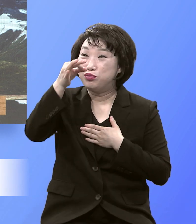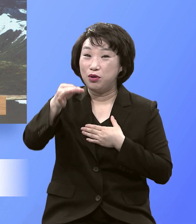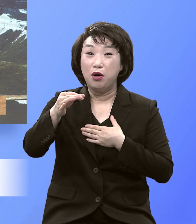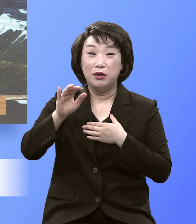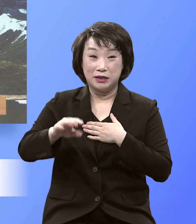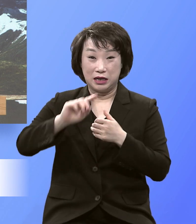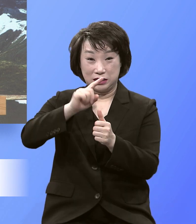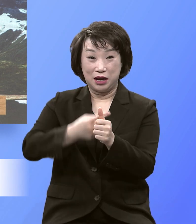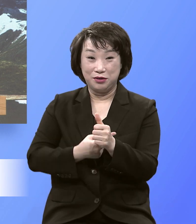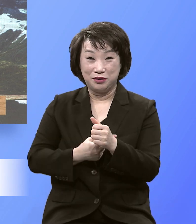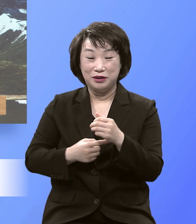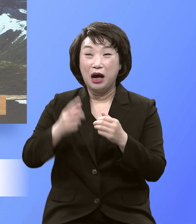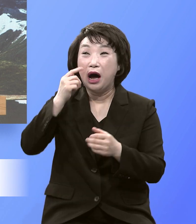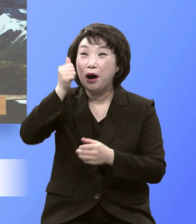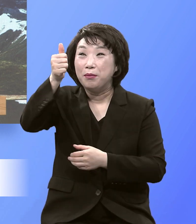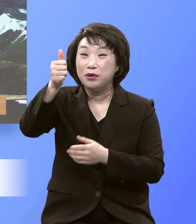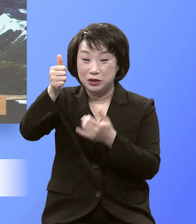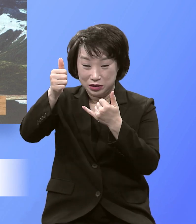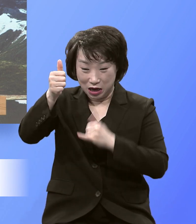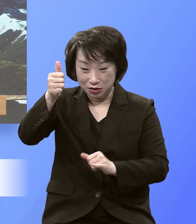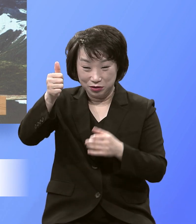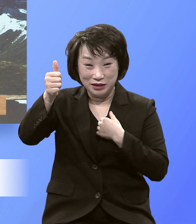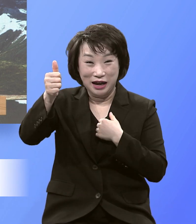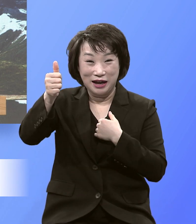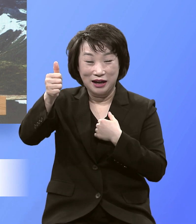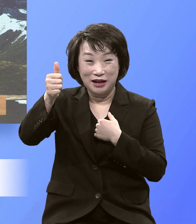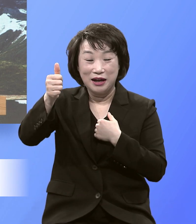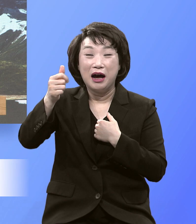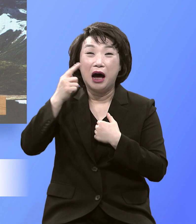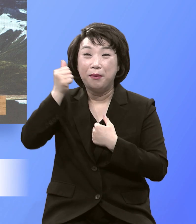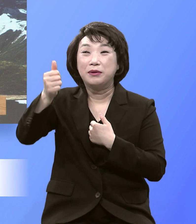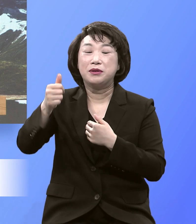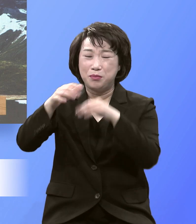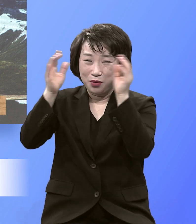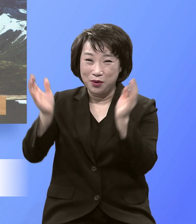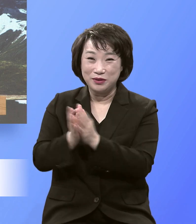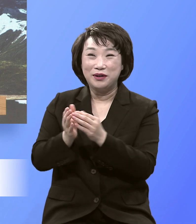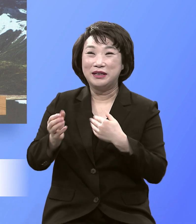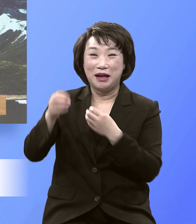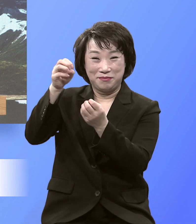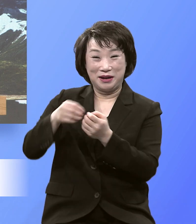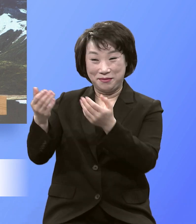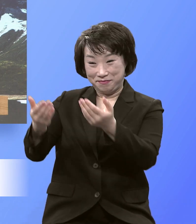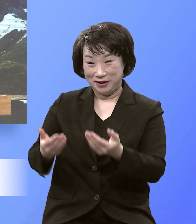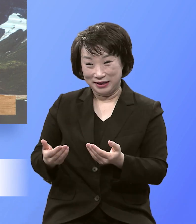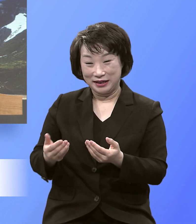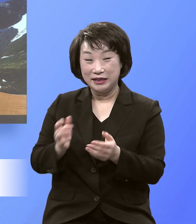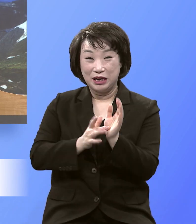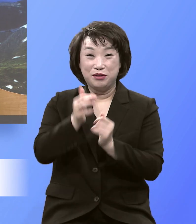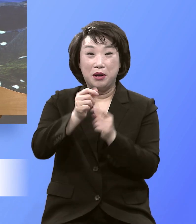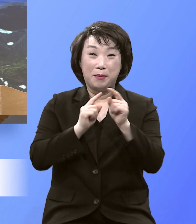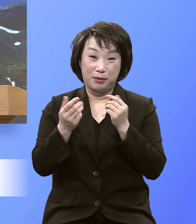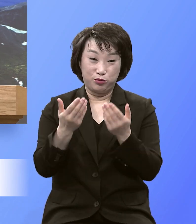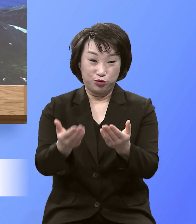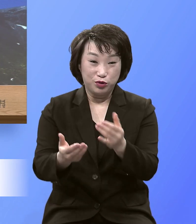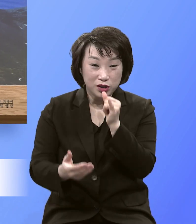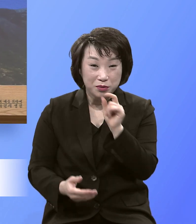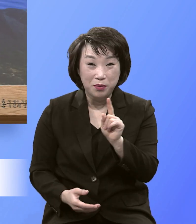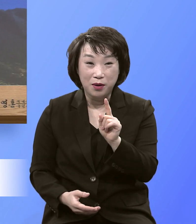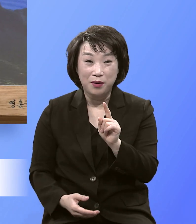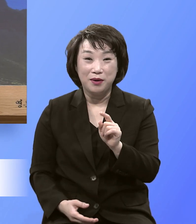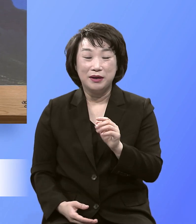당연히 아버지 일에 대한 상속이 되게 있지 않는가. 그래서 예수님께서 뭐라고